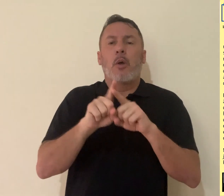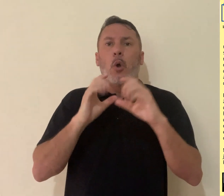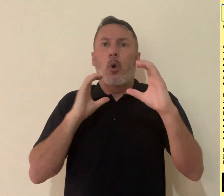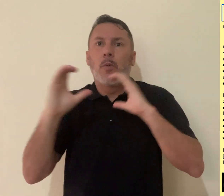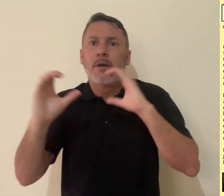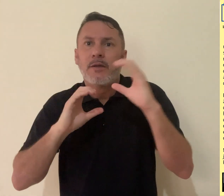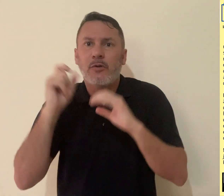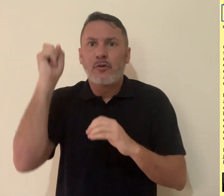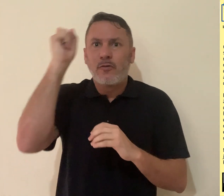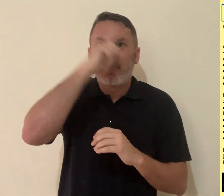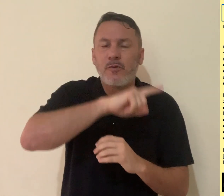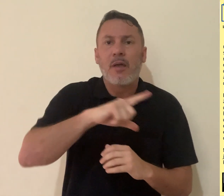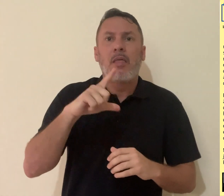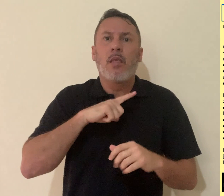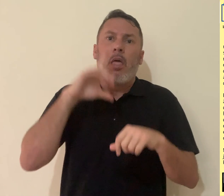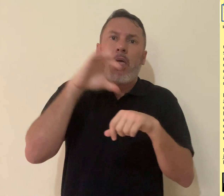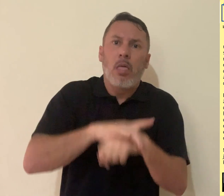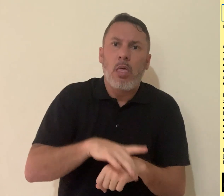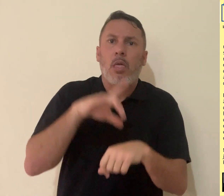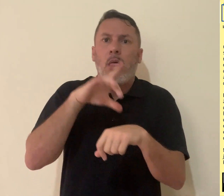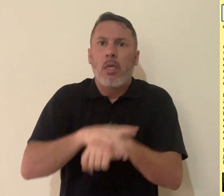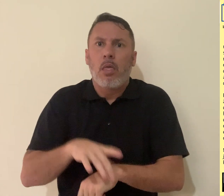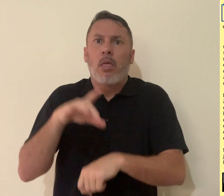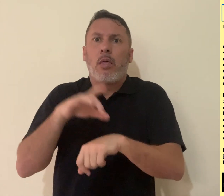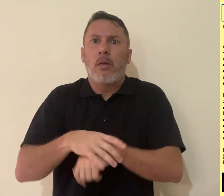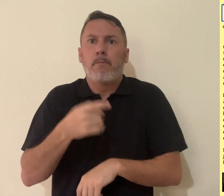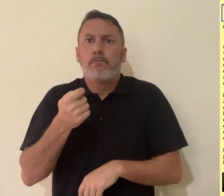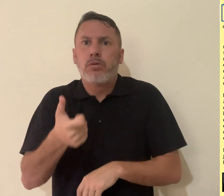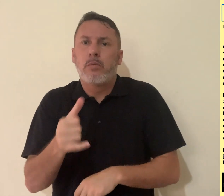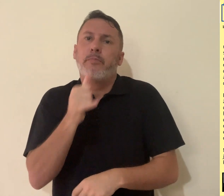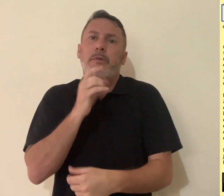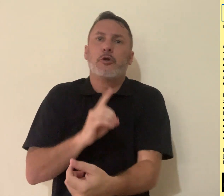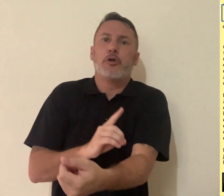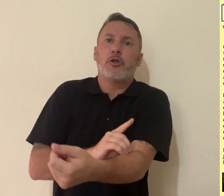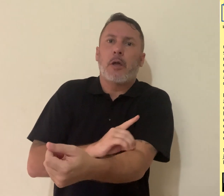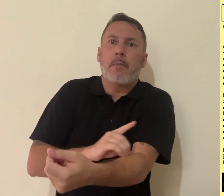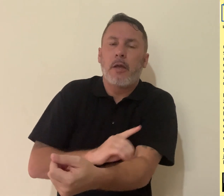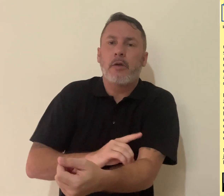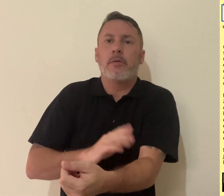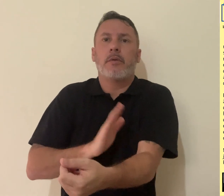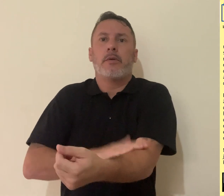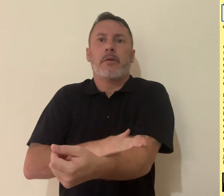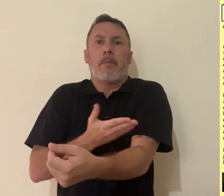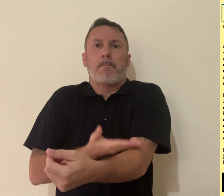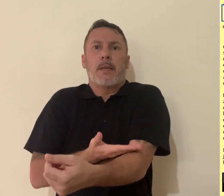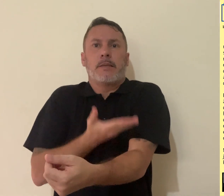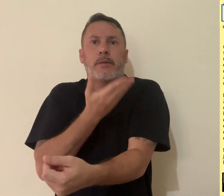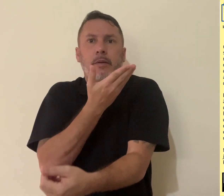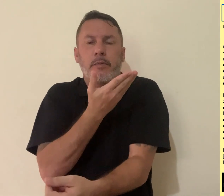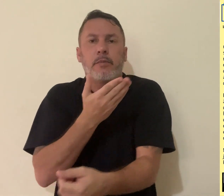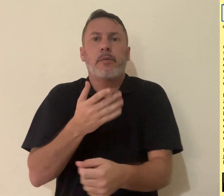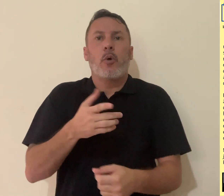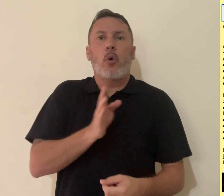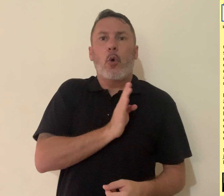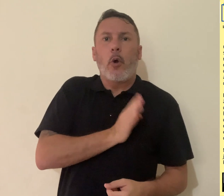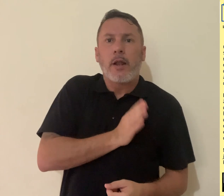condições autoimunes que apresentam doenças associadas como diabetes hipertensão arterial doenças